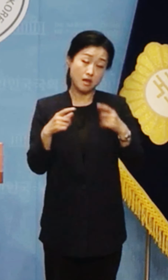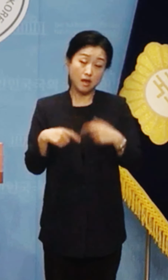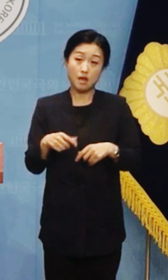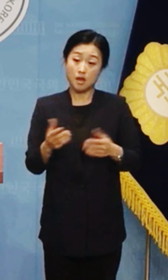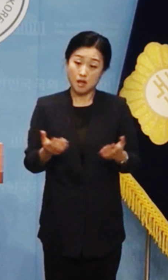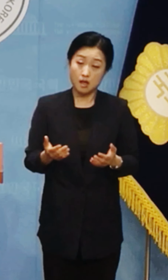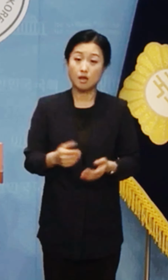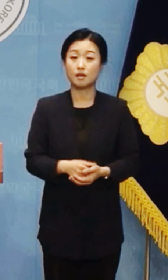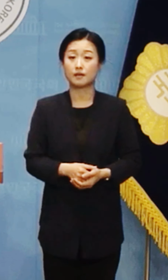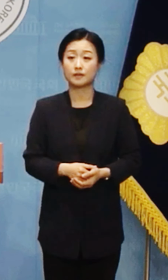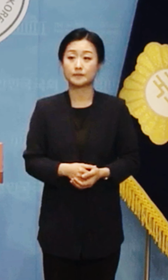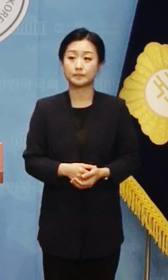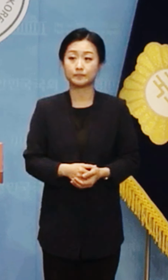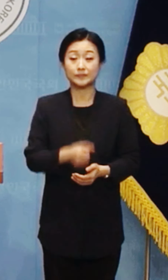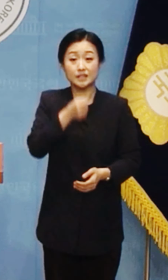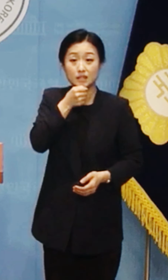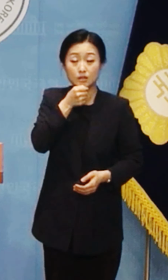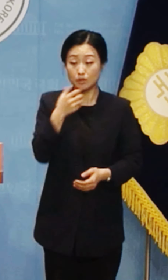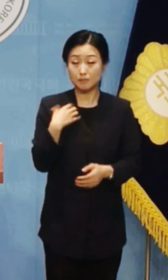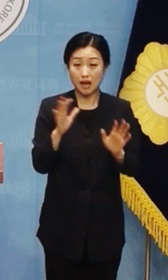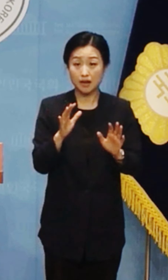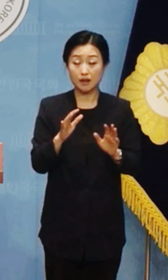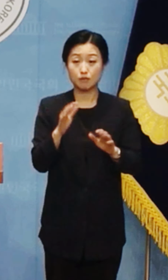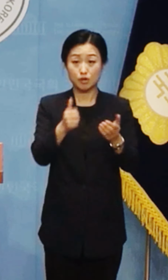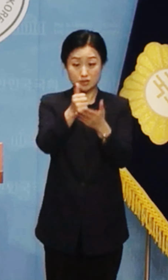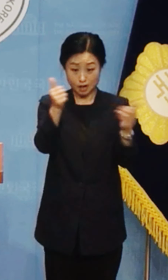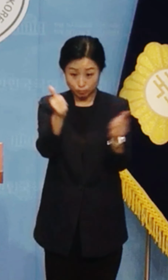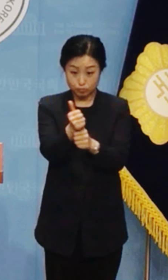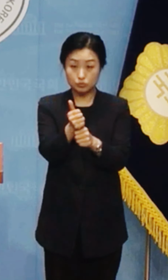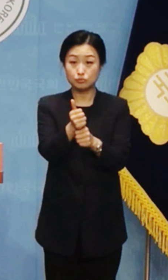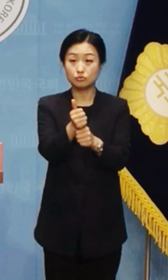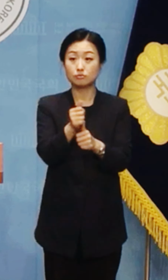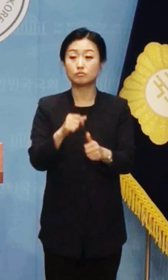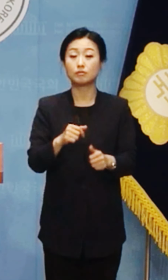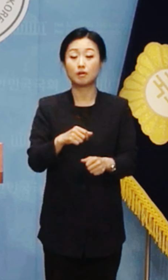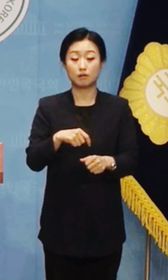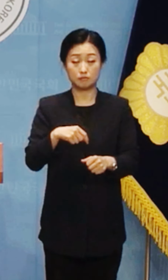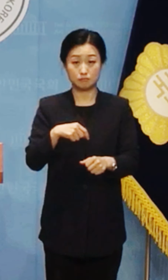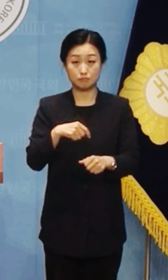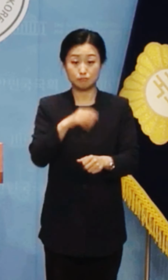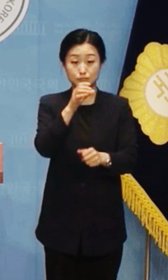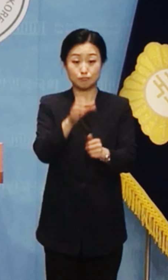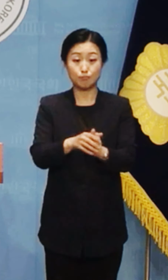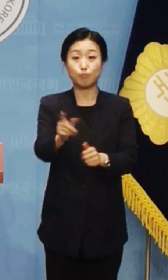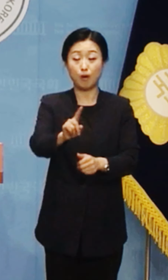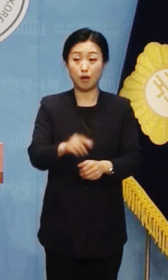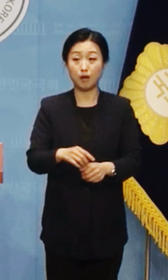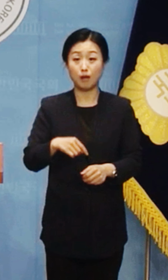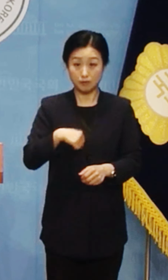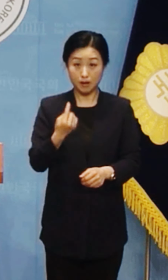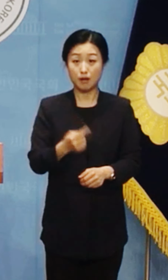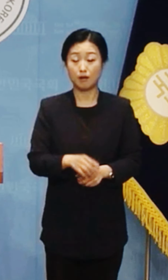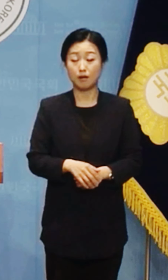하고 계십니다 사회도 보지 않을 거면 부의장 자리는 뭐하러 차지하고 있습니까